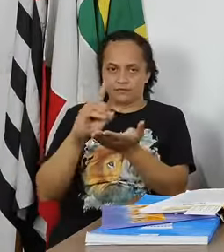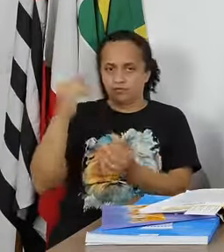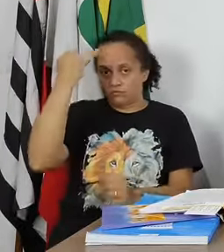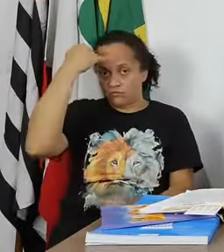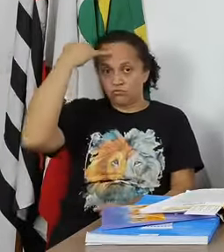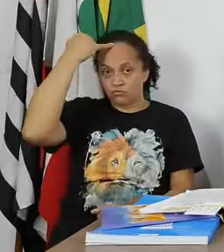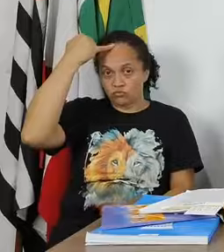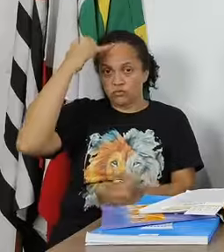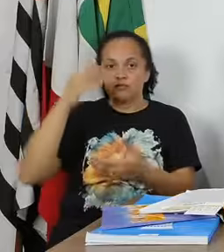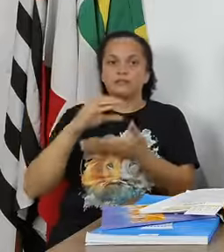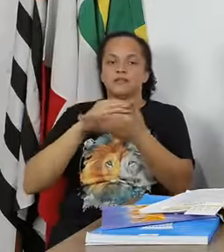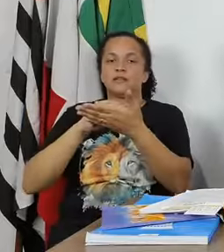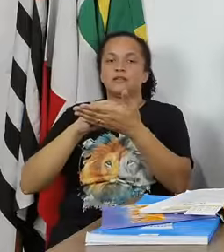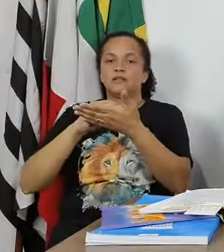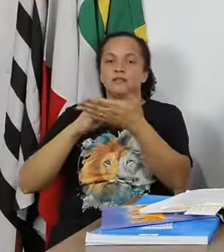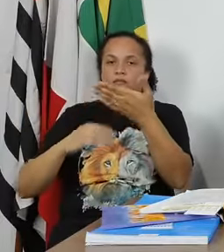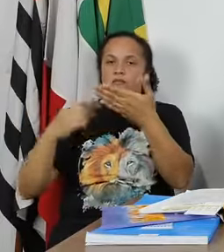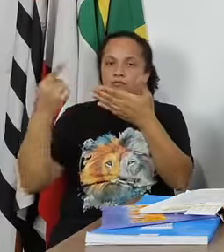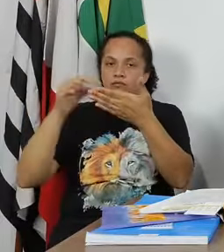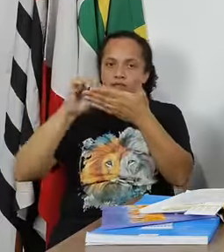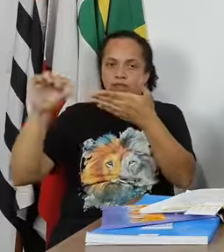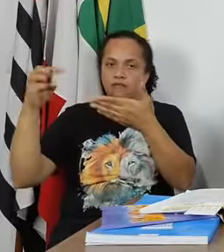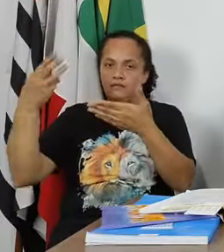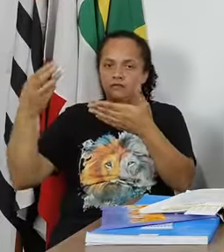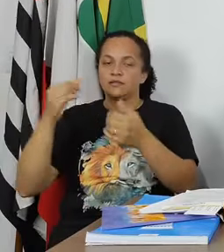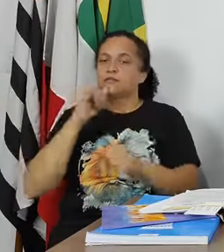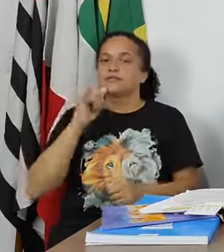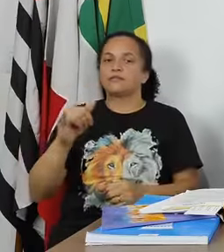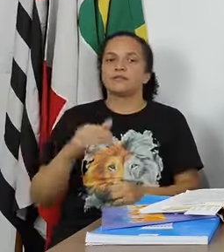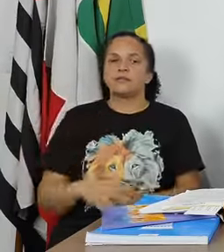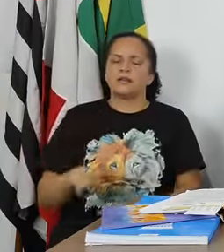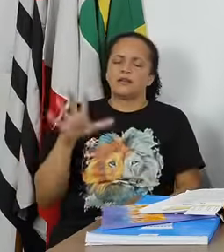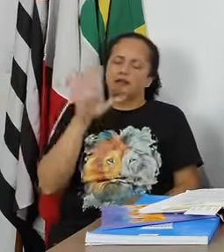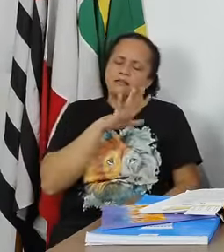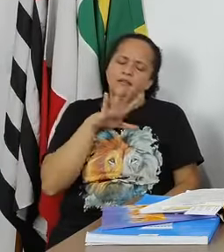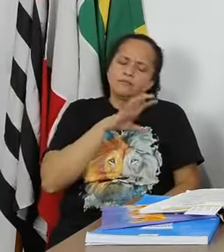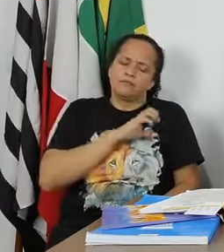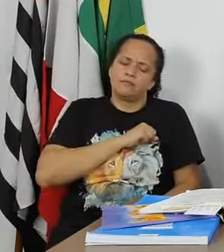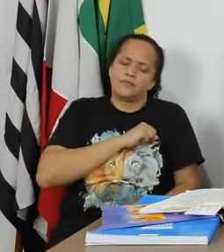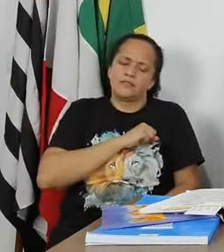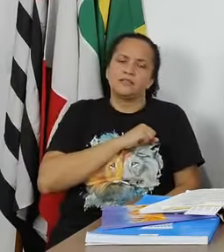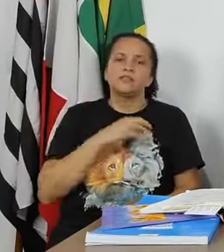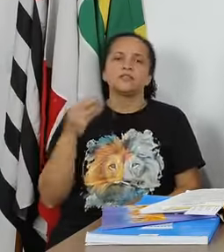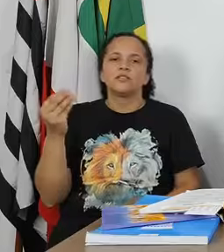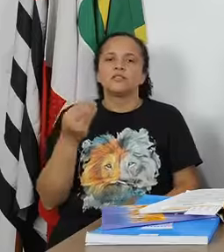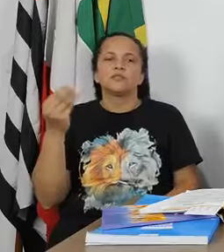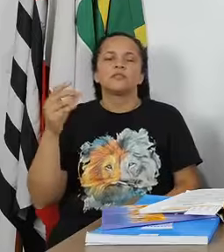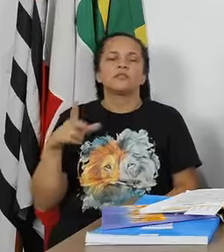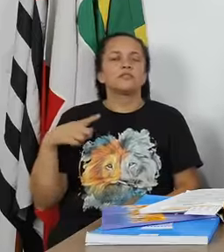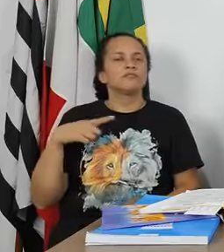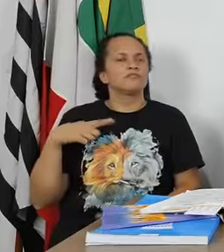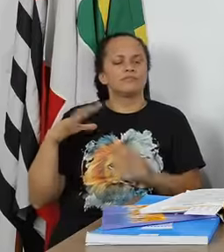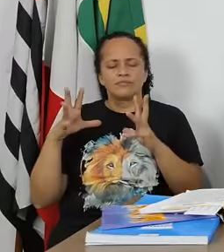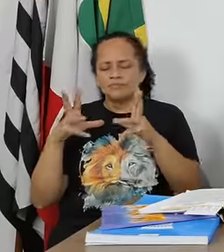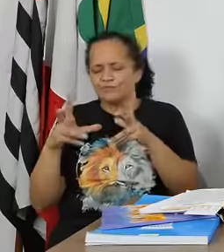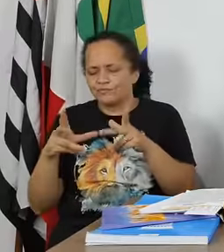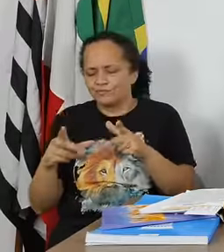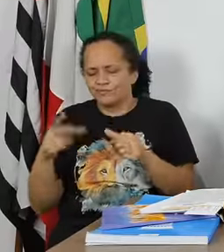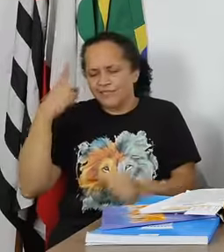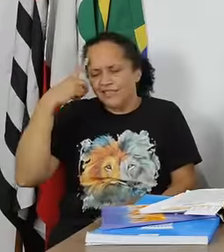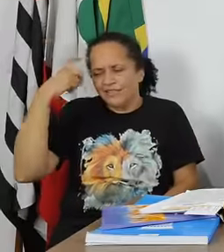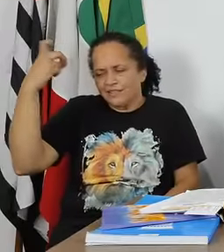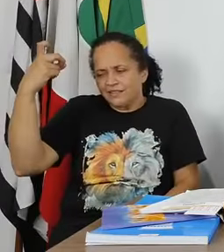1:3 fala o seguinte: amados, quando empregava toda a diligência em escrever-vos acerca da nossa comum salvação, foi que